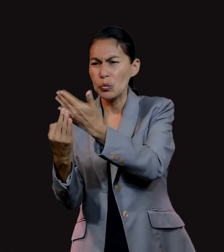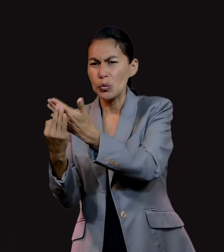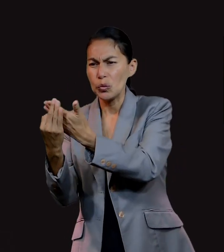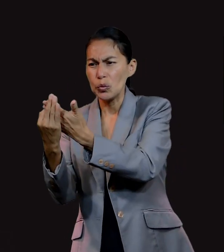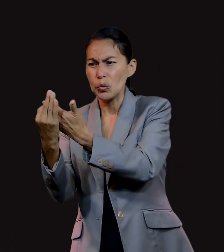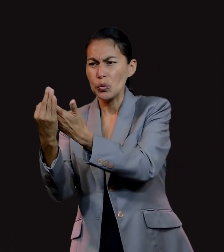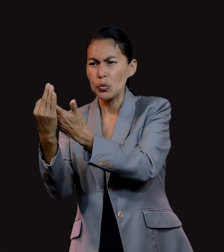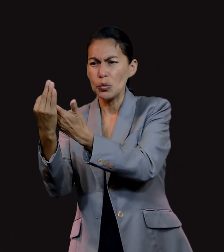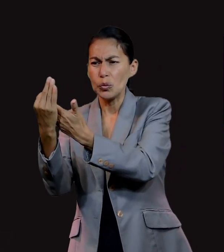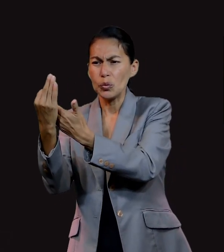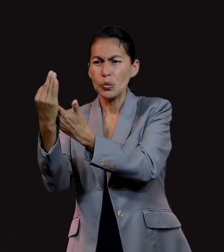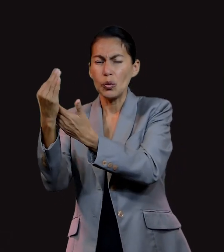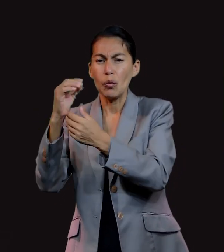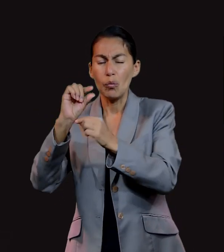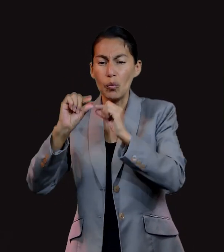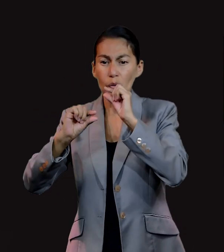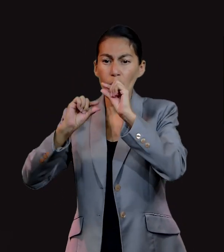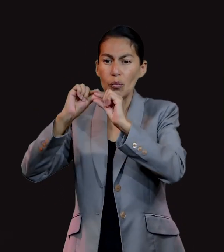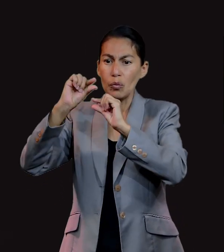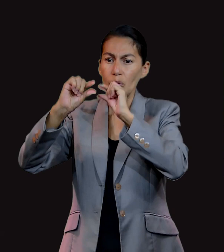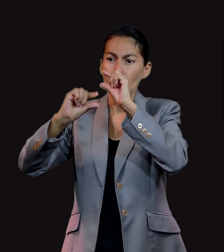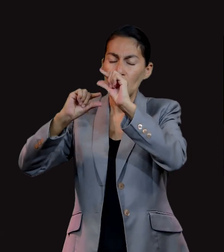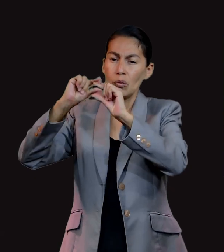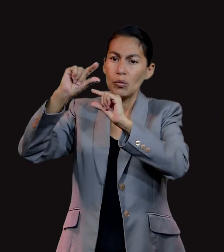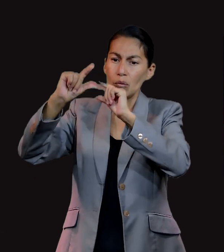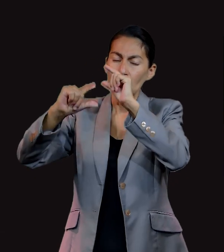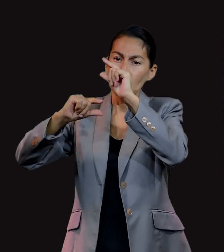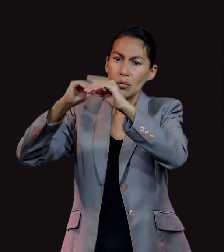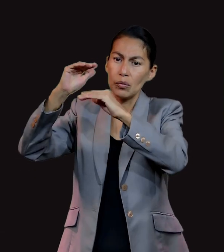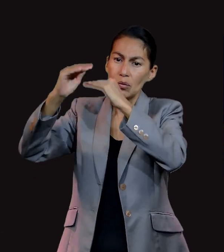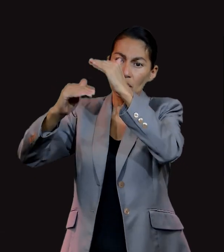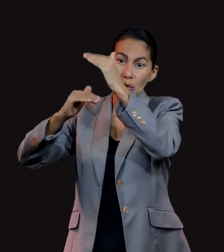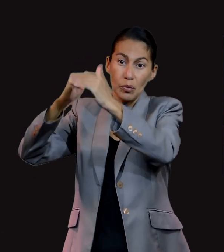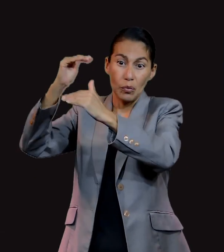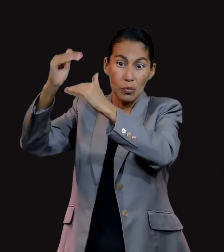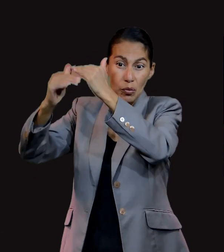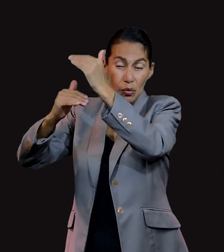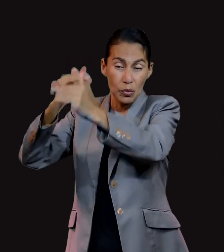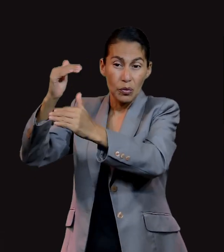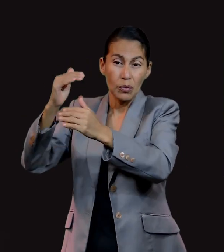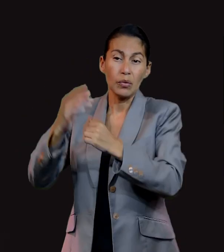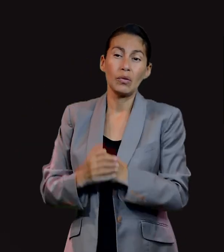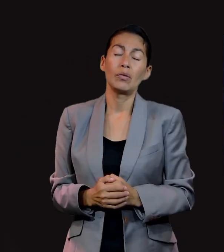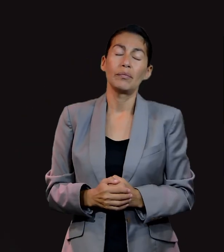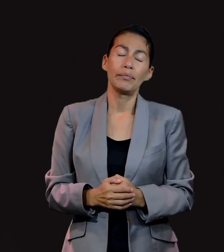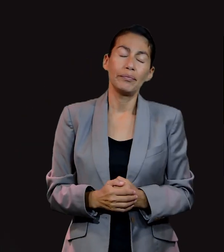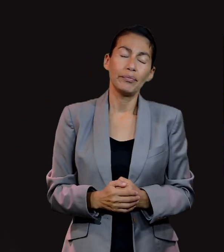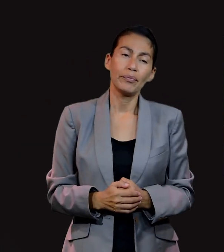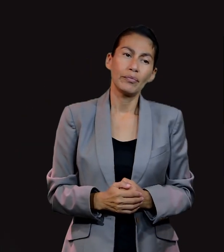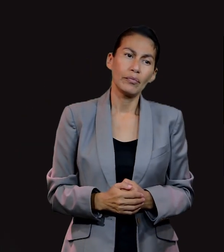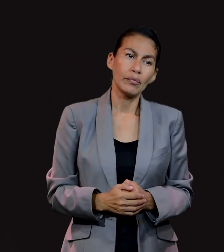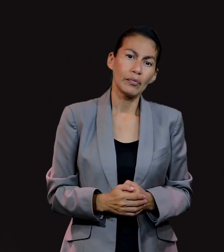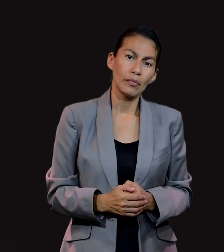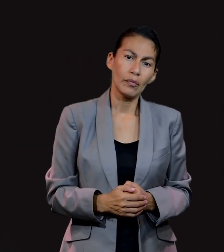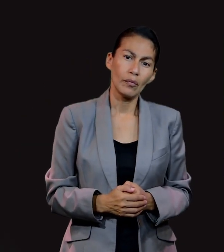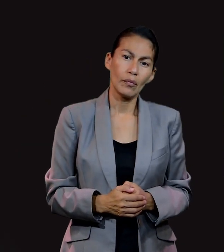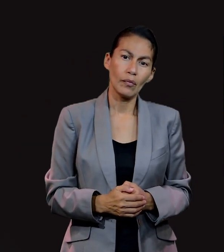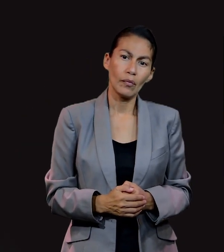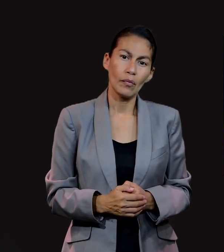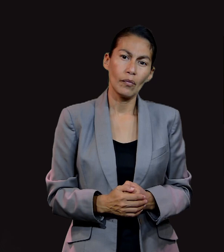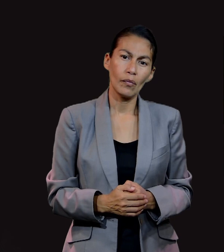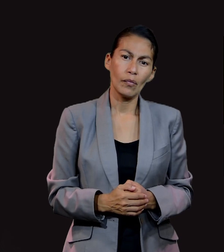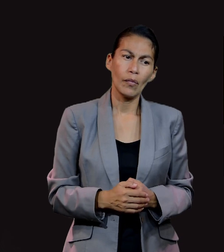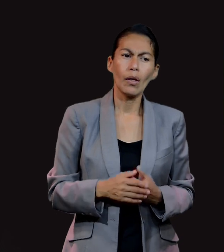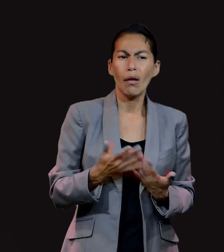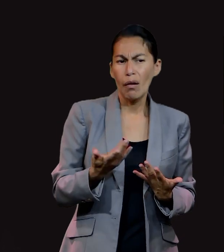manera uno quizás va creciendo un poquitito espiritualmente en esa búsqueda de la necesidad